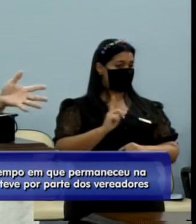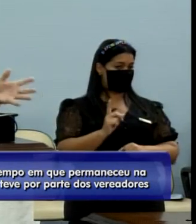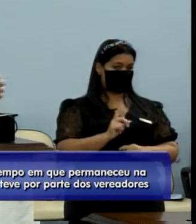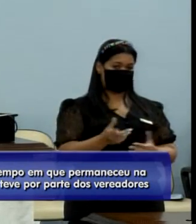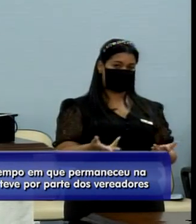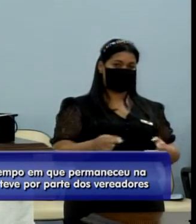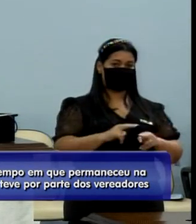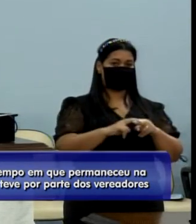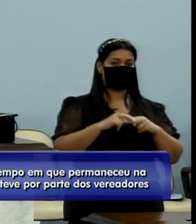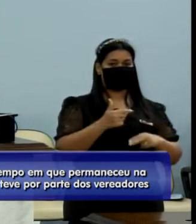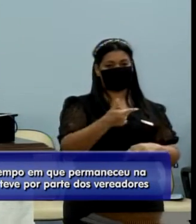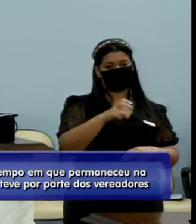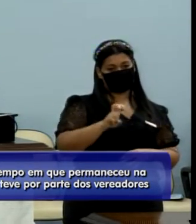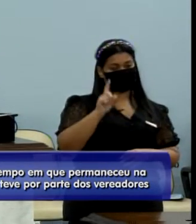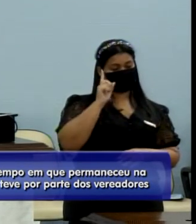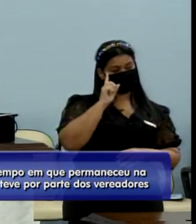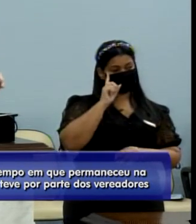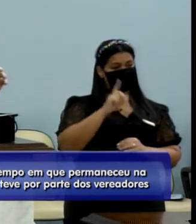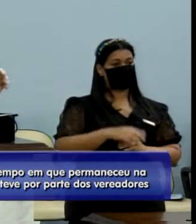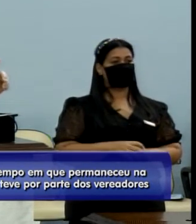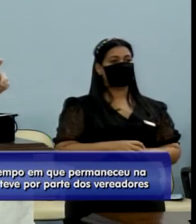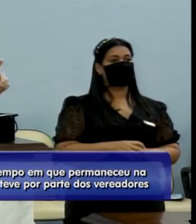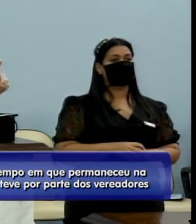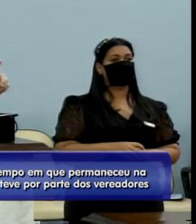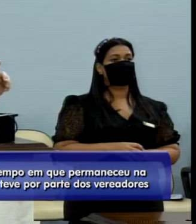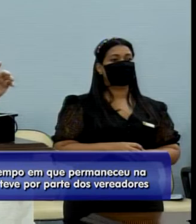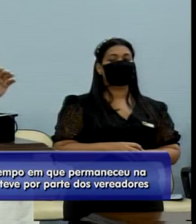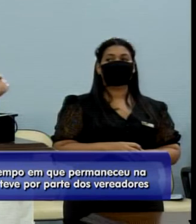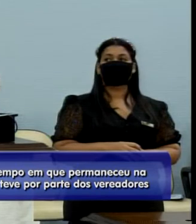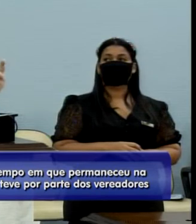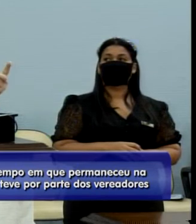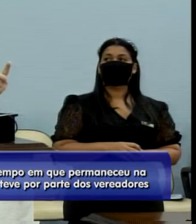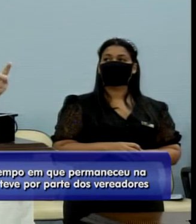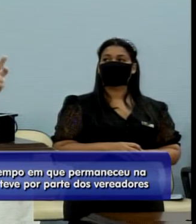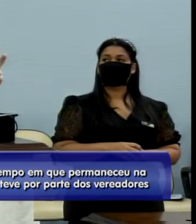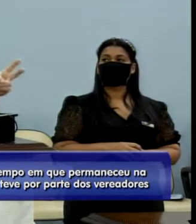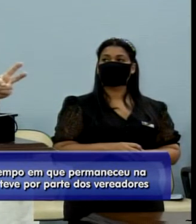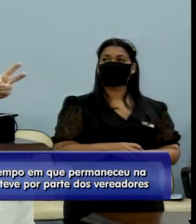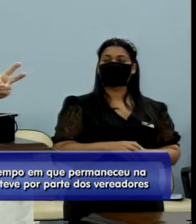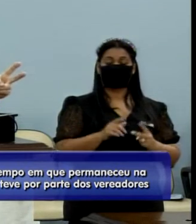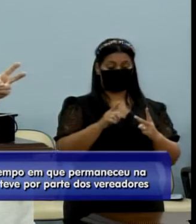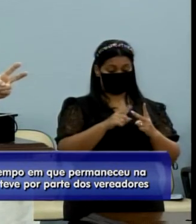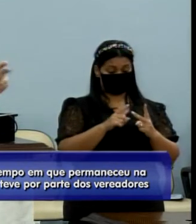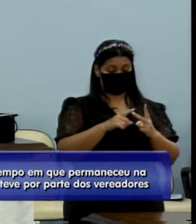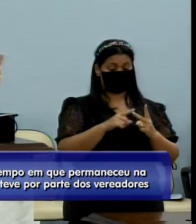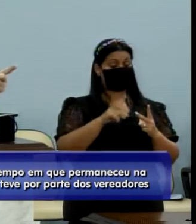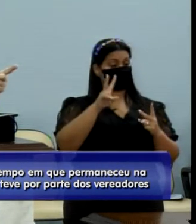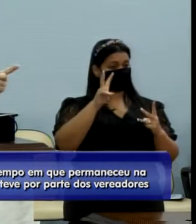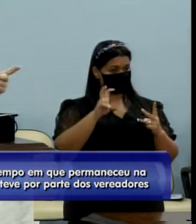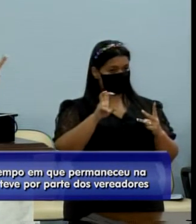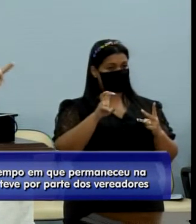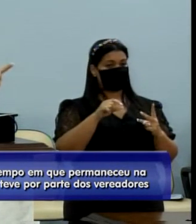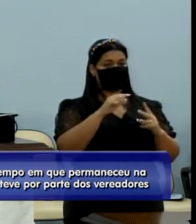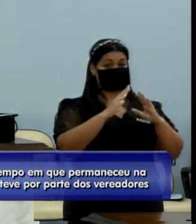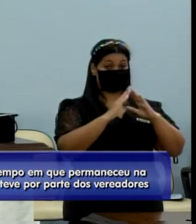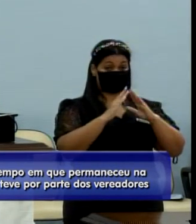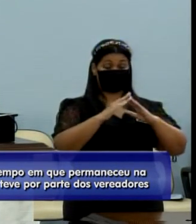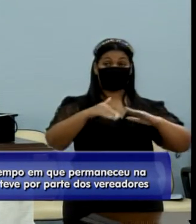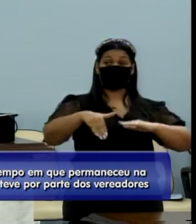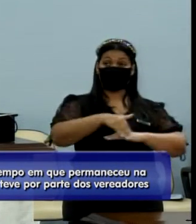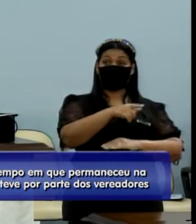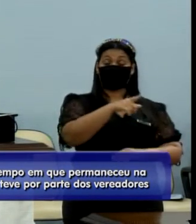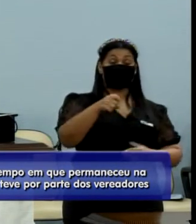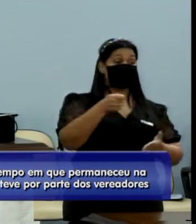por causa de 25 dias e só do Segundo assunto do morador de rua para vocês verem